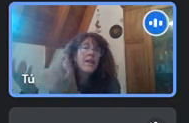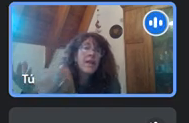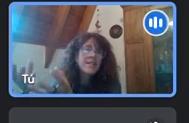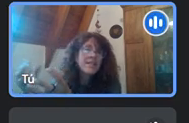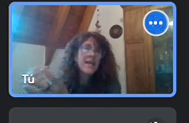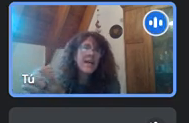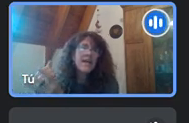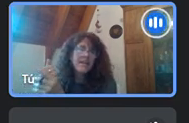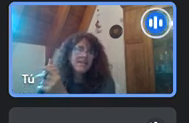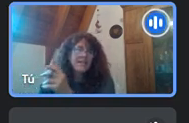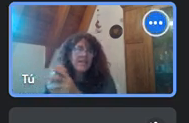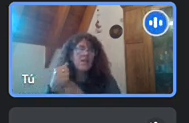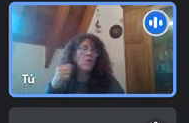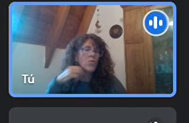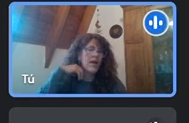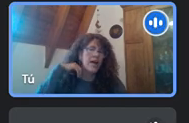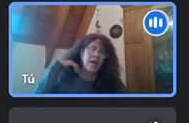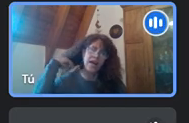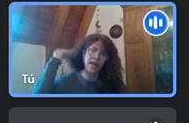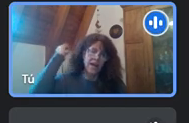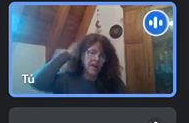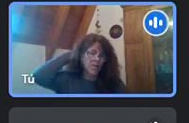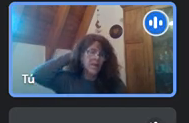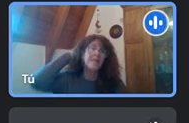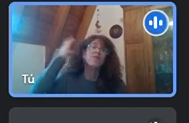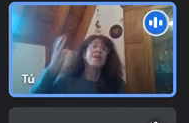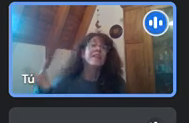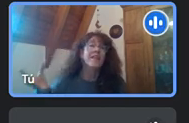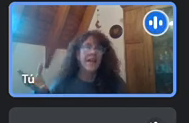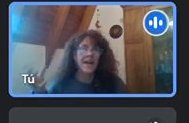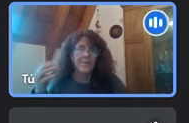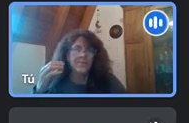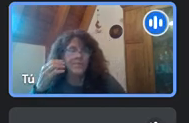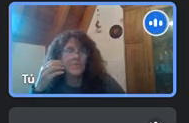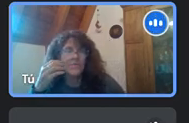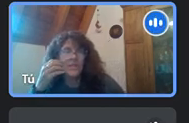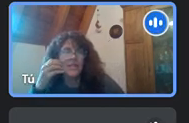sugerencia, ¿sí? O una obligación ética.